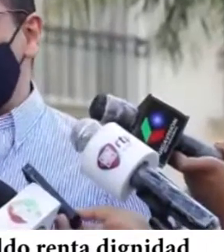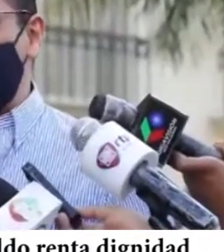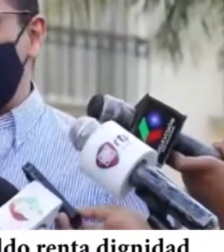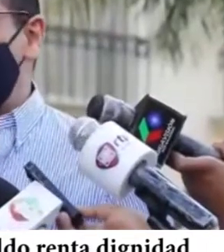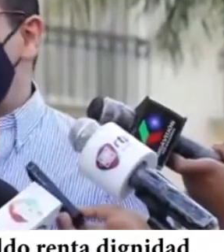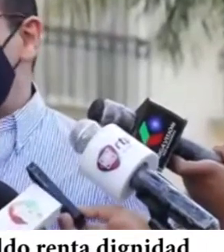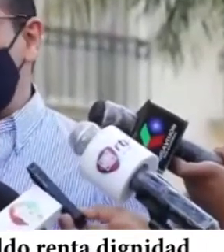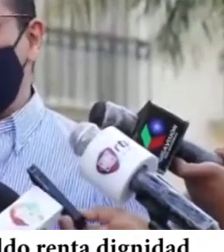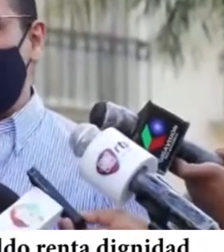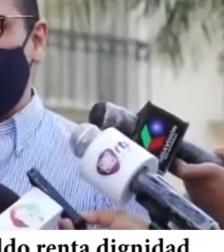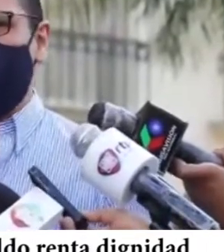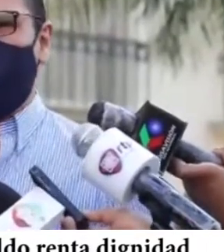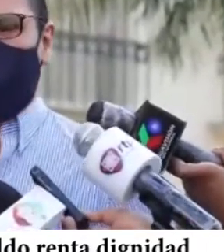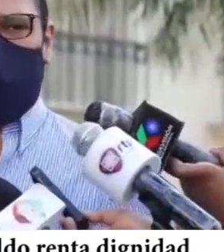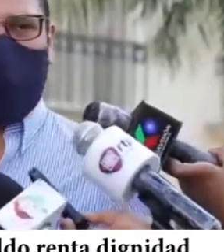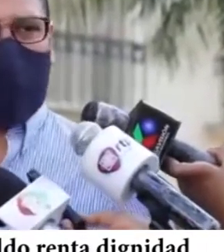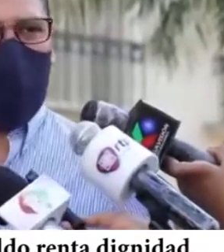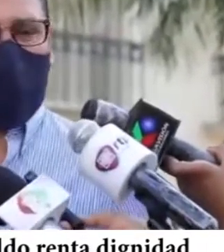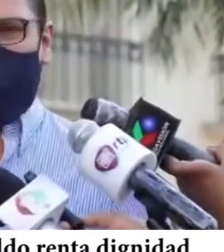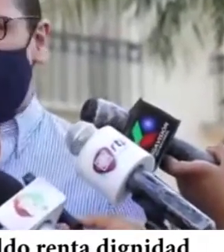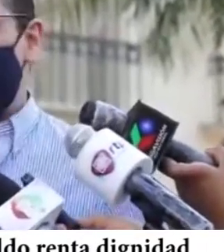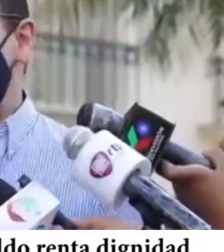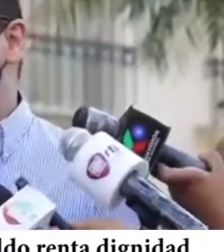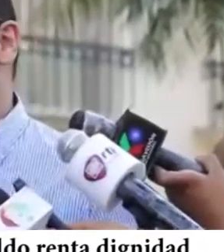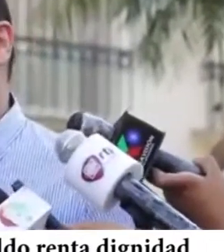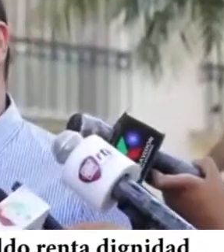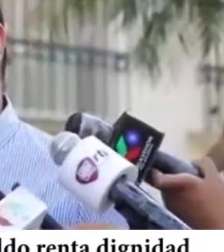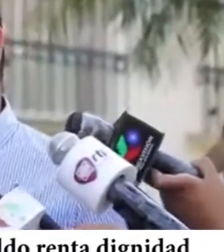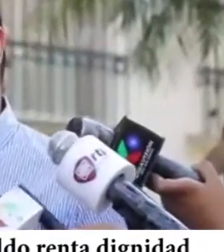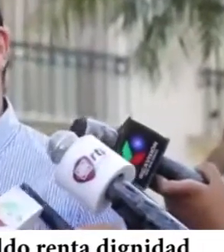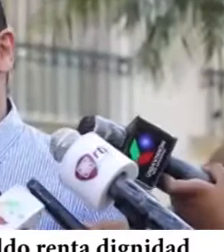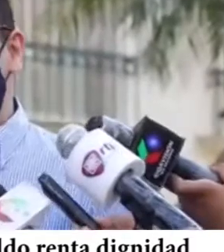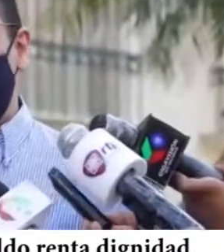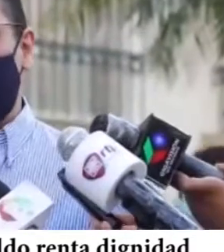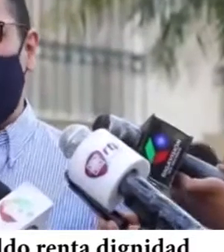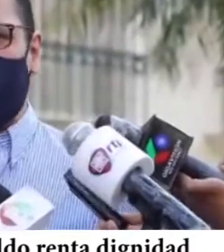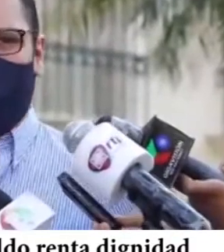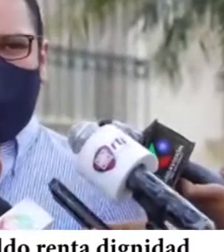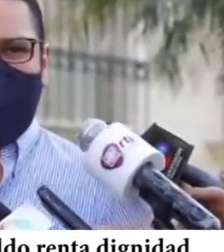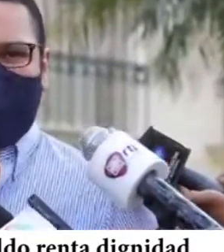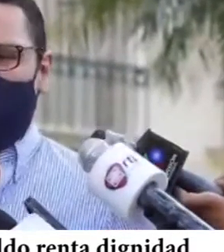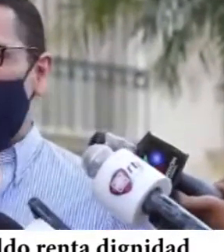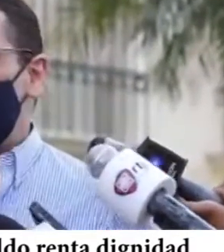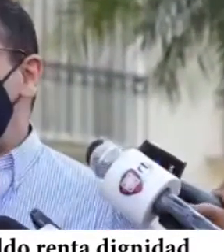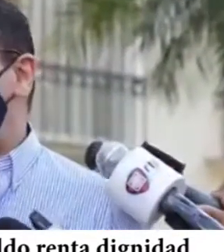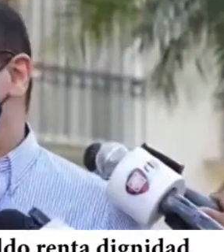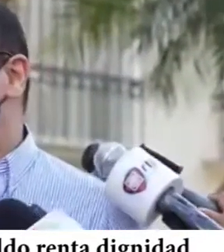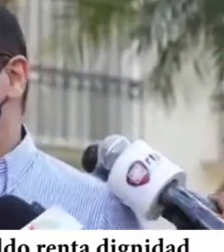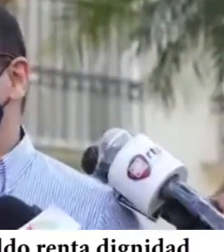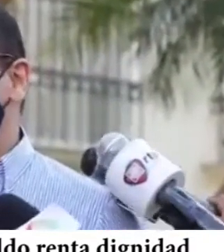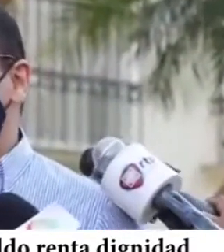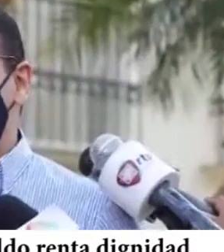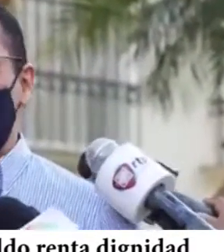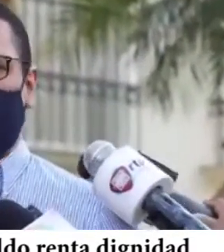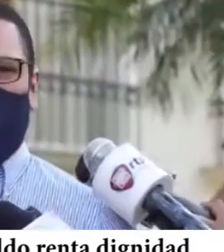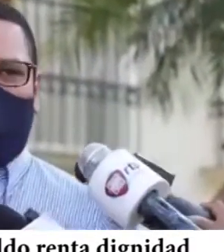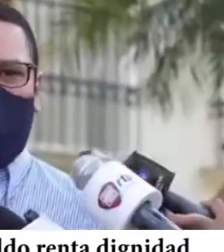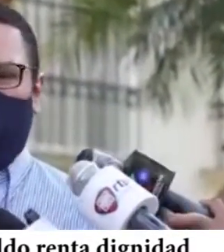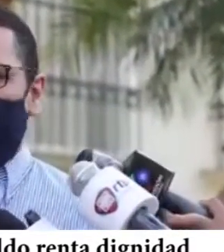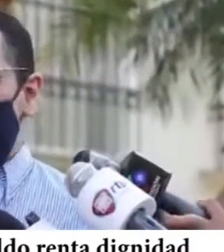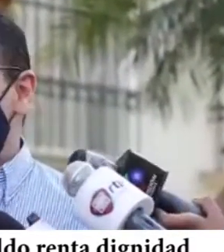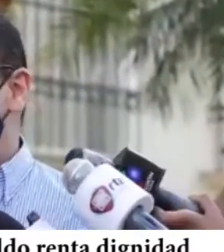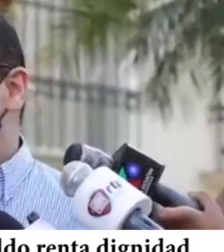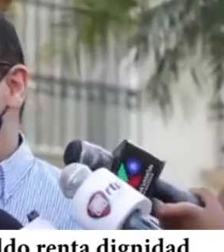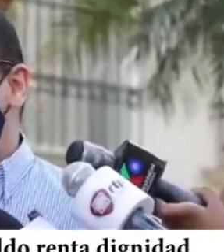campaña electoral para poder sensibilizarse y poder ayudar a las personas que más lo necesitan. Debemos felicitar, ya que obviamente esta cancelación